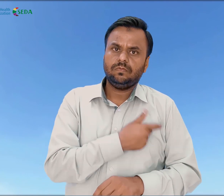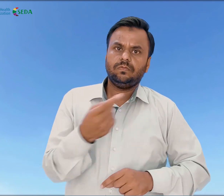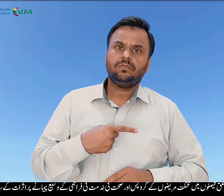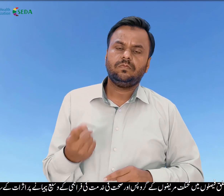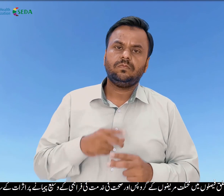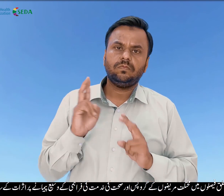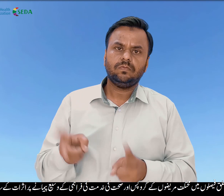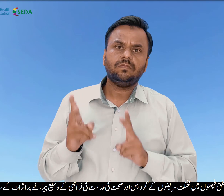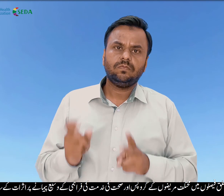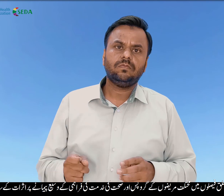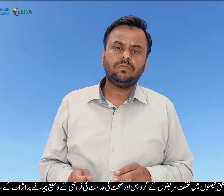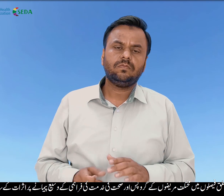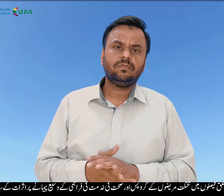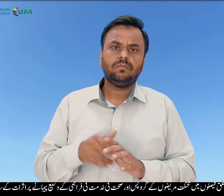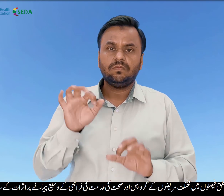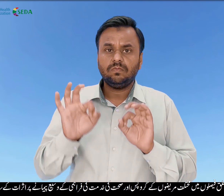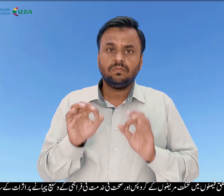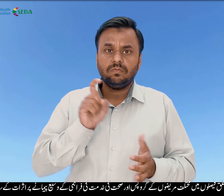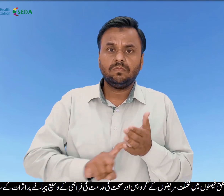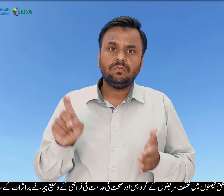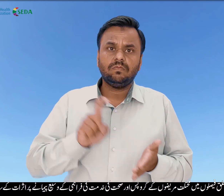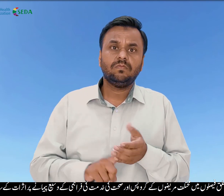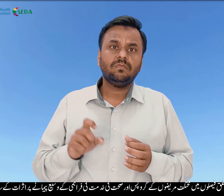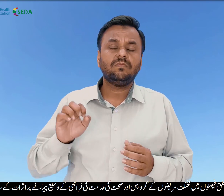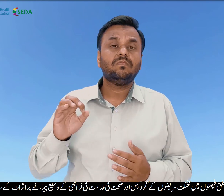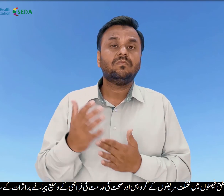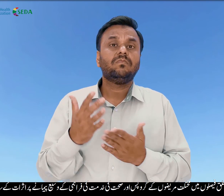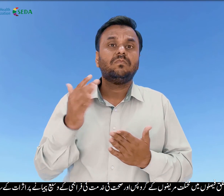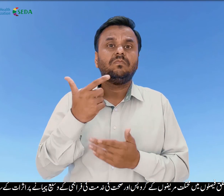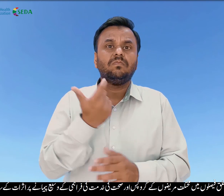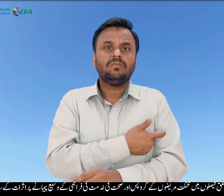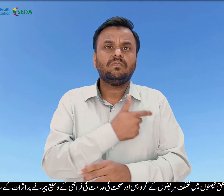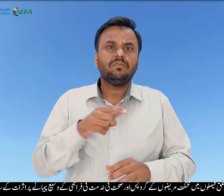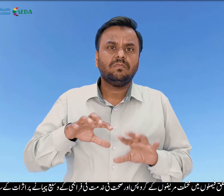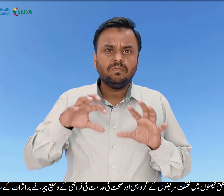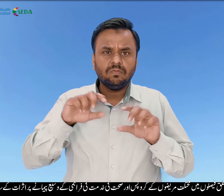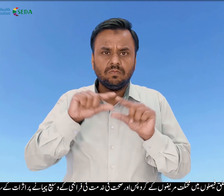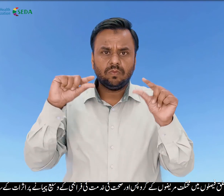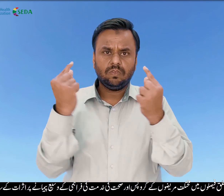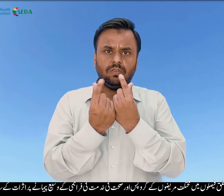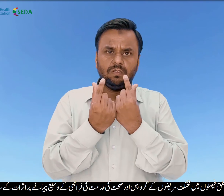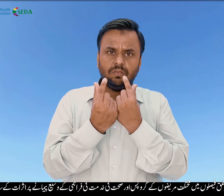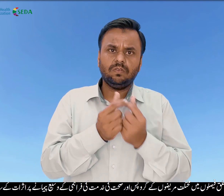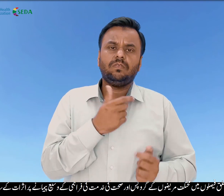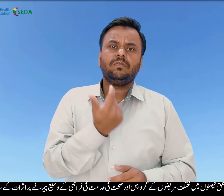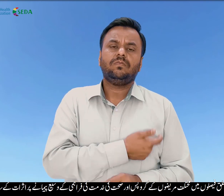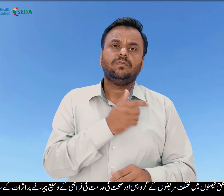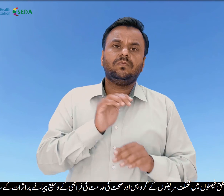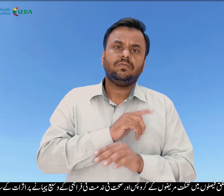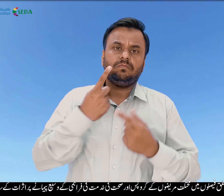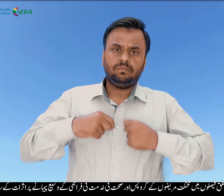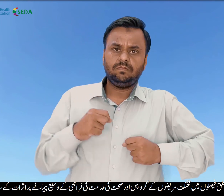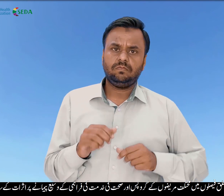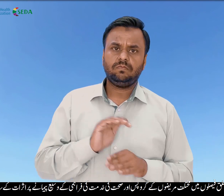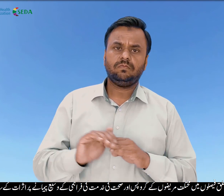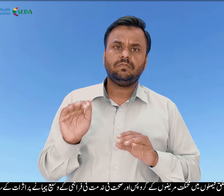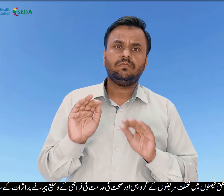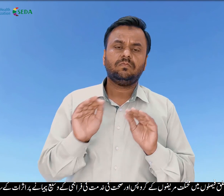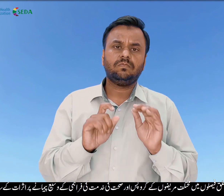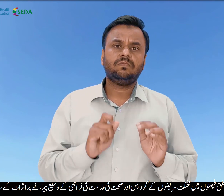بحالی خدمات کے تسلسل سے متعلق فیصلوں میں مختلف مریضوں کے گروپس اور صحت کی خدمت کی فراہمی کے